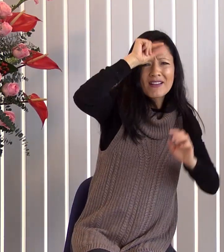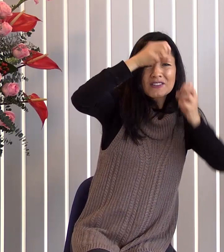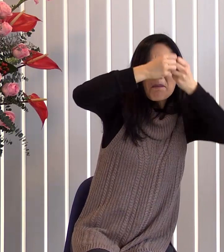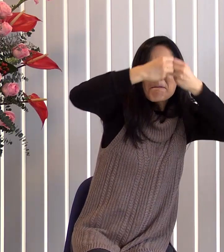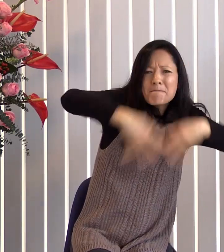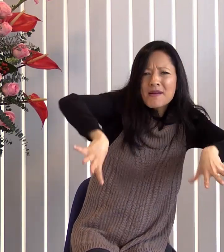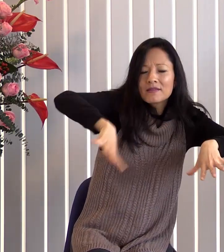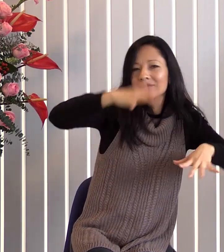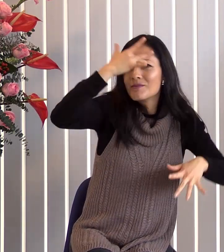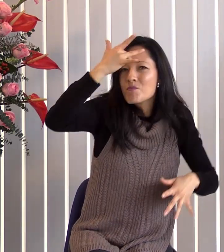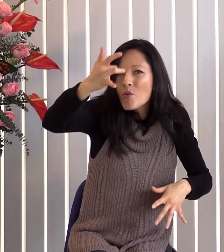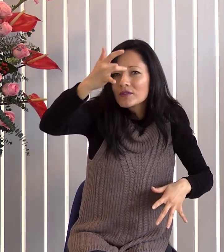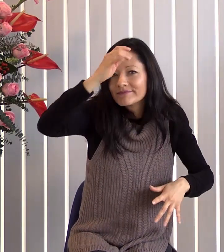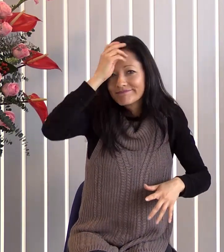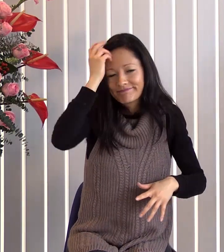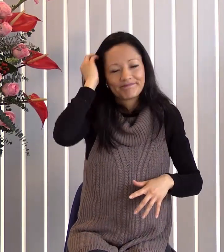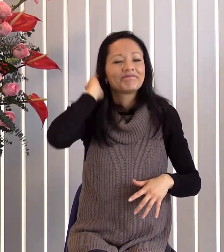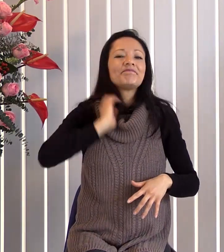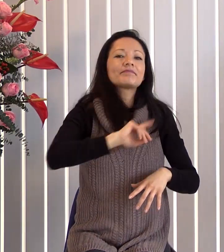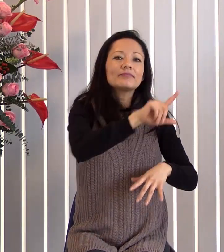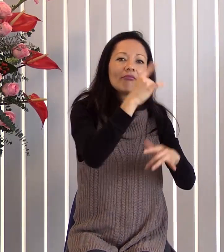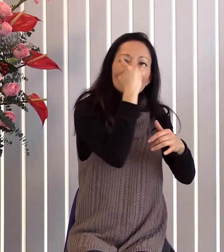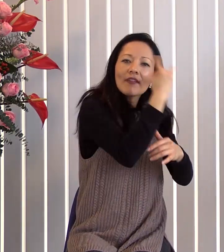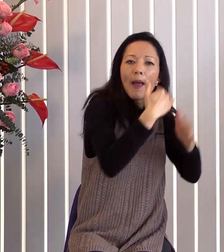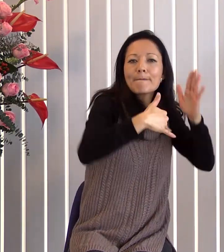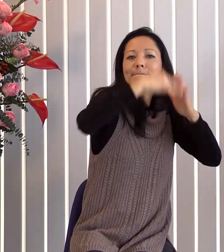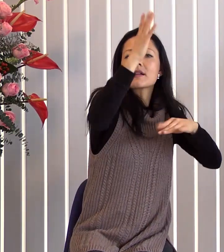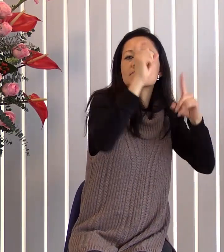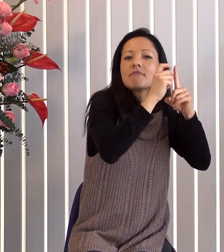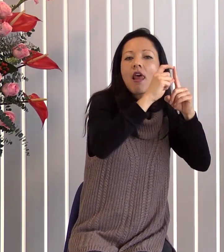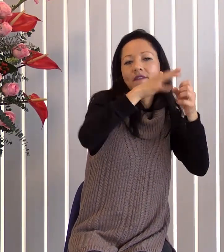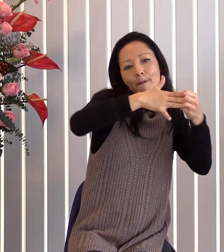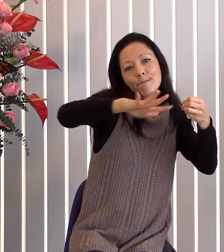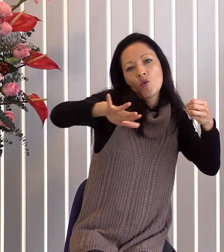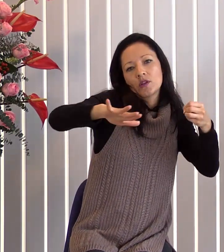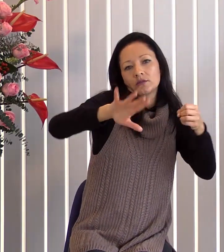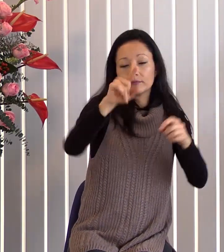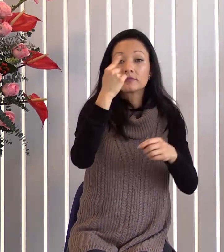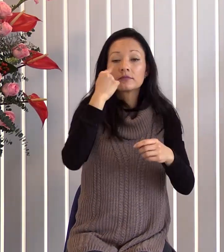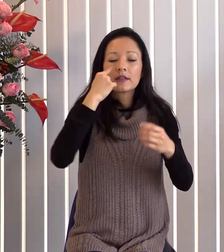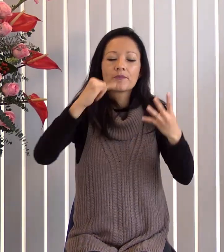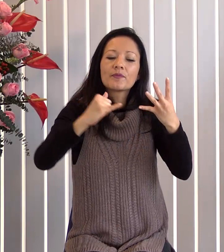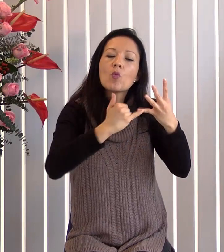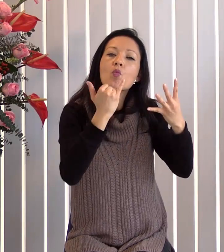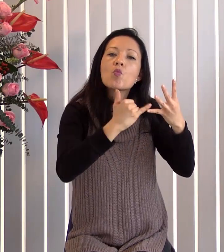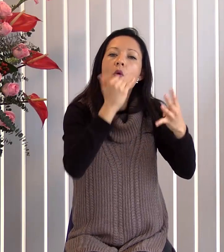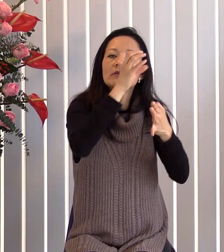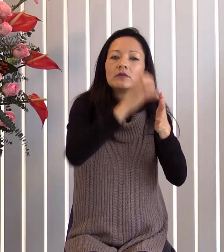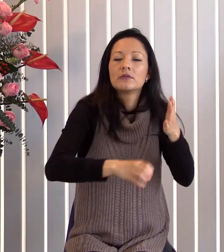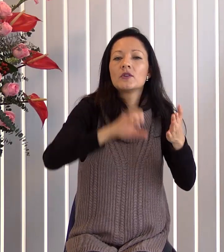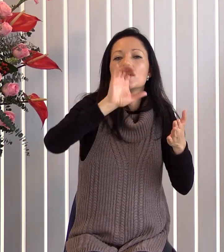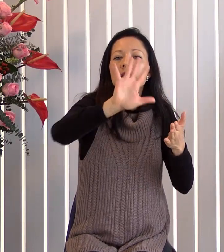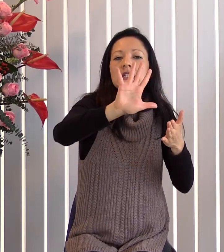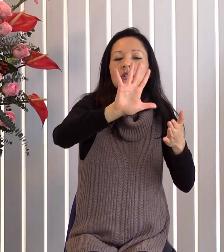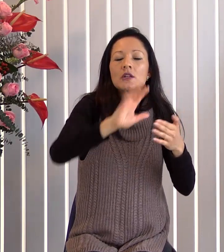estaban pendientes de las palabras de Moisés. Mire conmigo Juan capítulo 5.